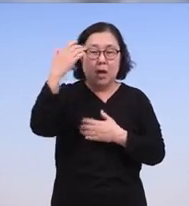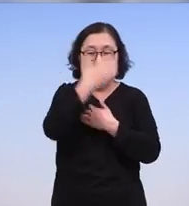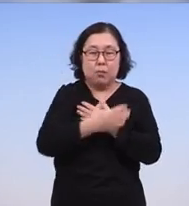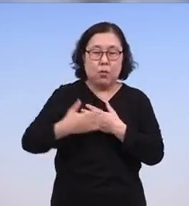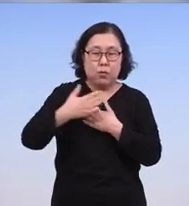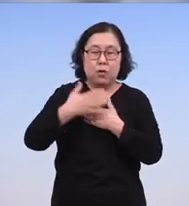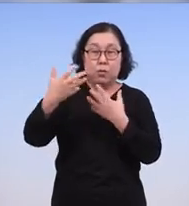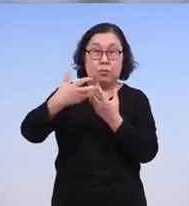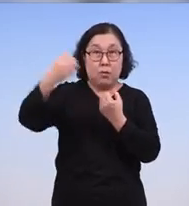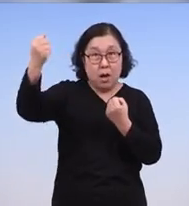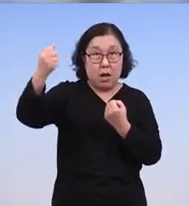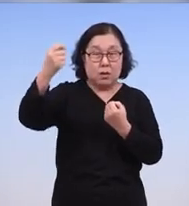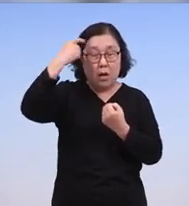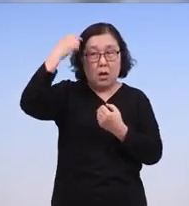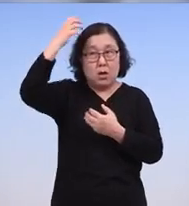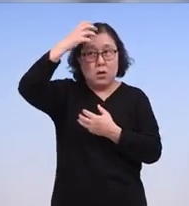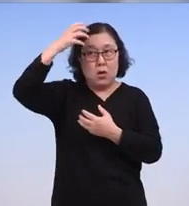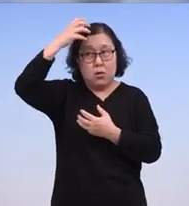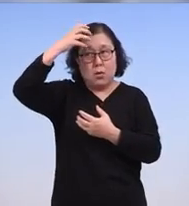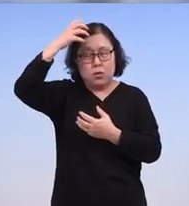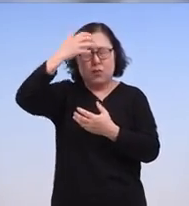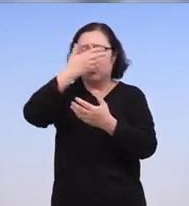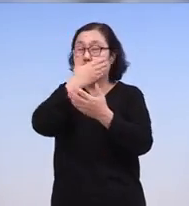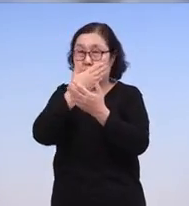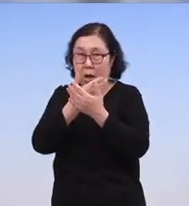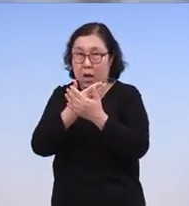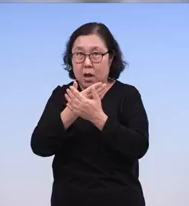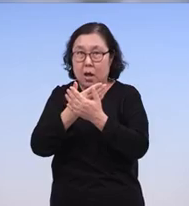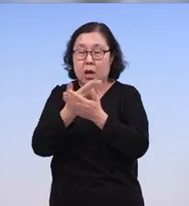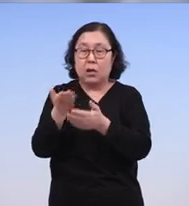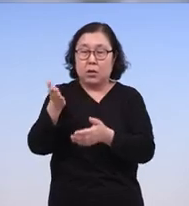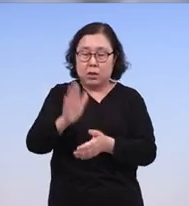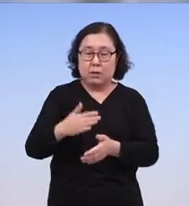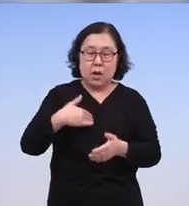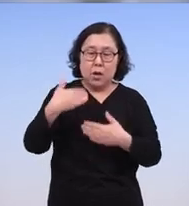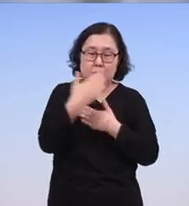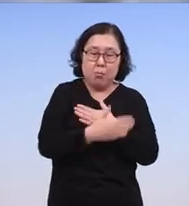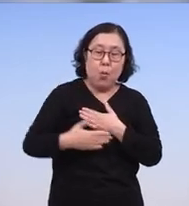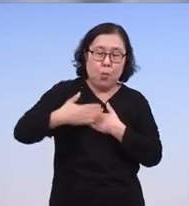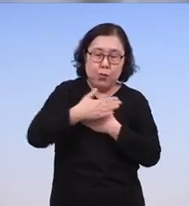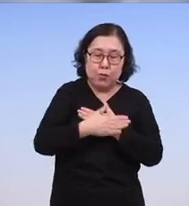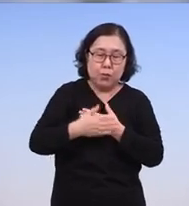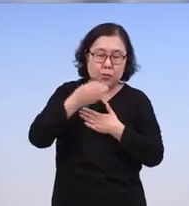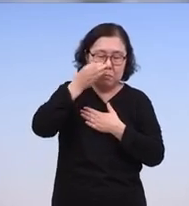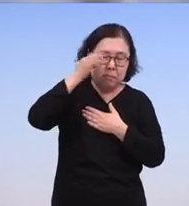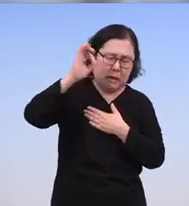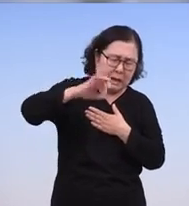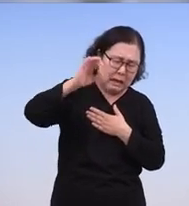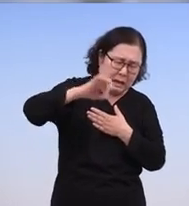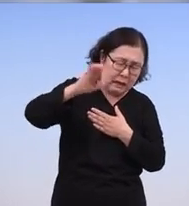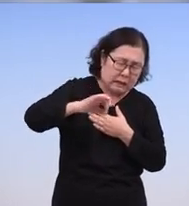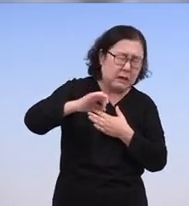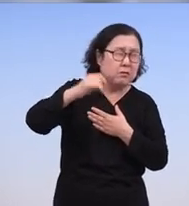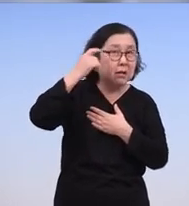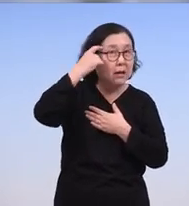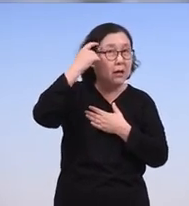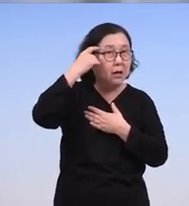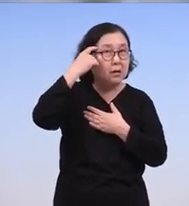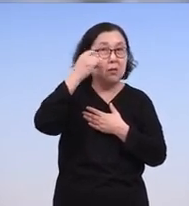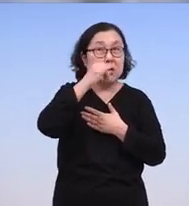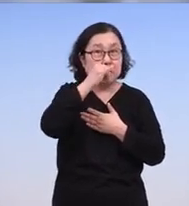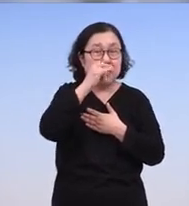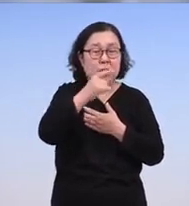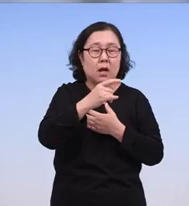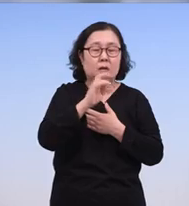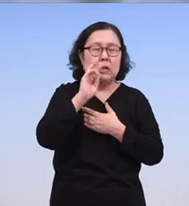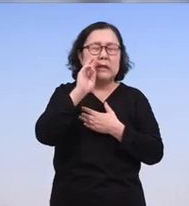구분하고 분리하면서 영혼은 소중한 그 무엇으로 인식을 하면서 인간의 몸은 상대적으로 경시하는 경향으로